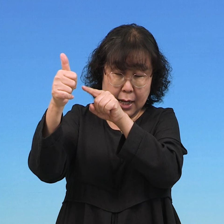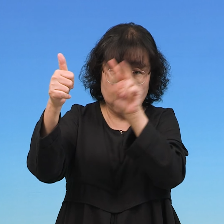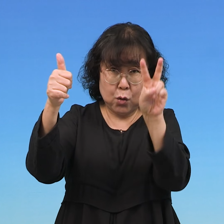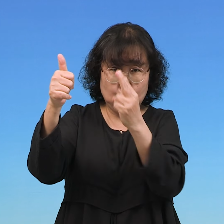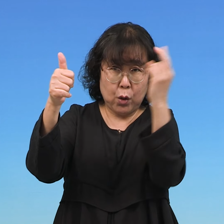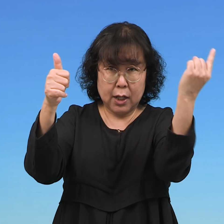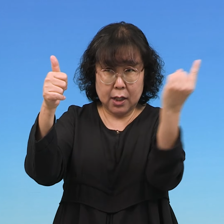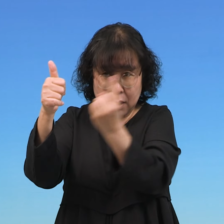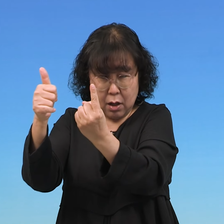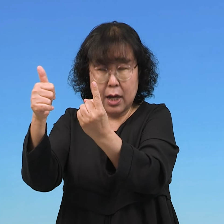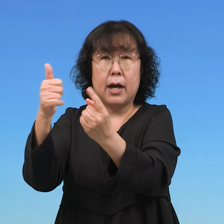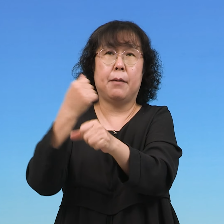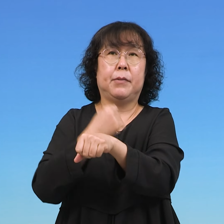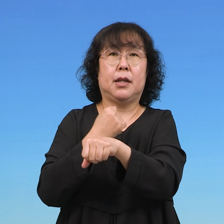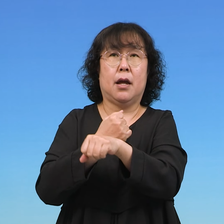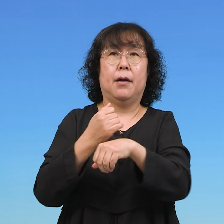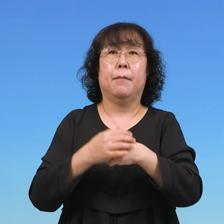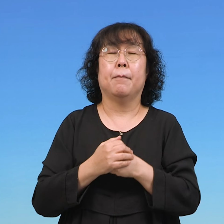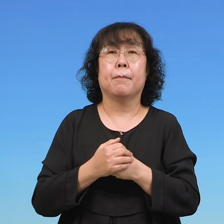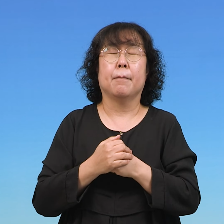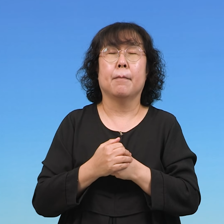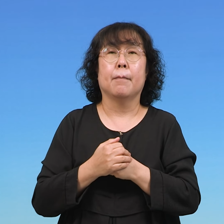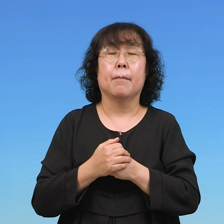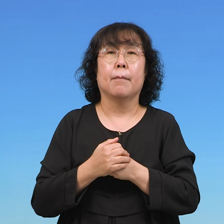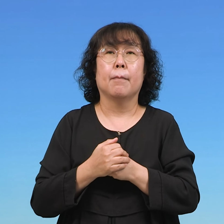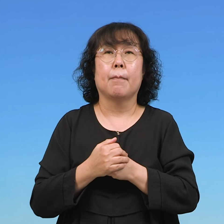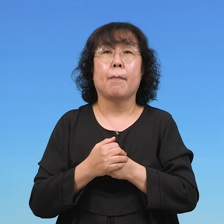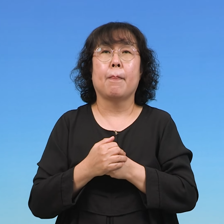아버지께로 돌이켜야 합니다.